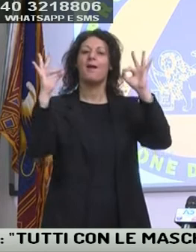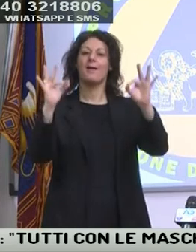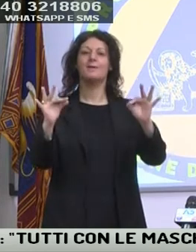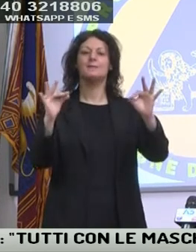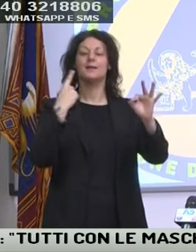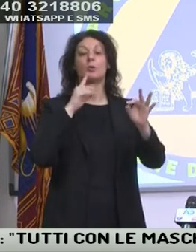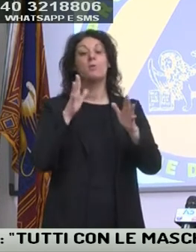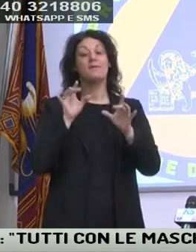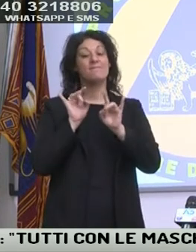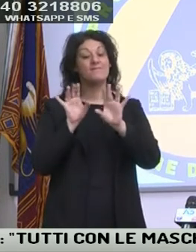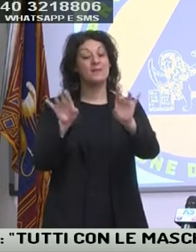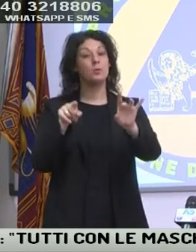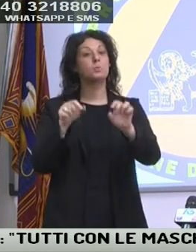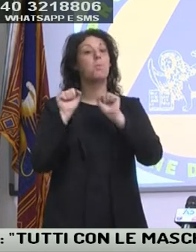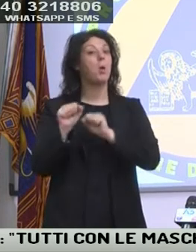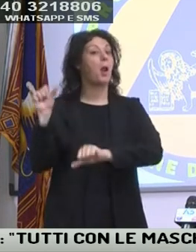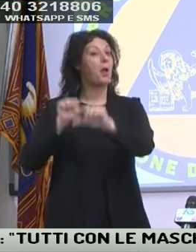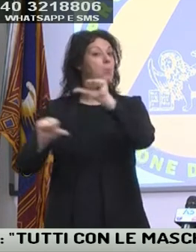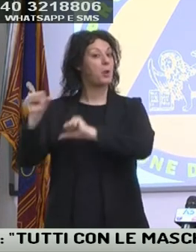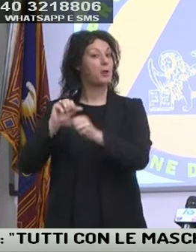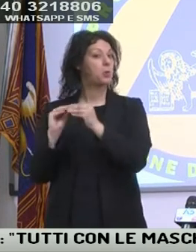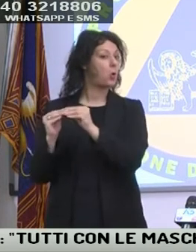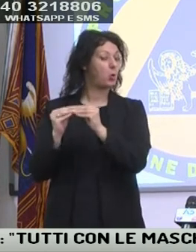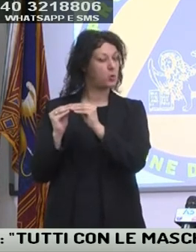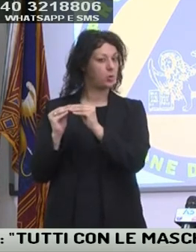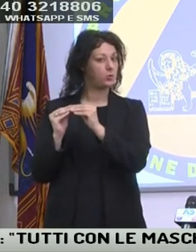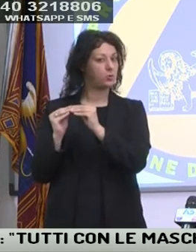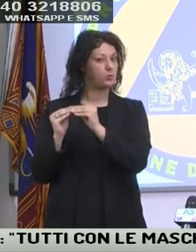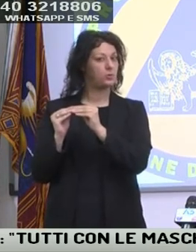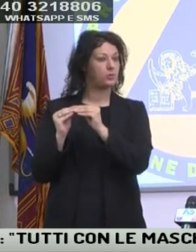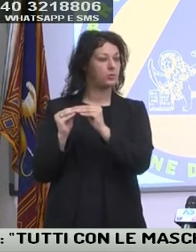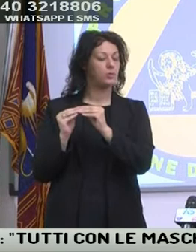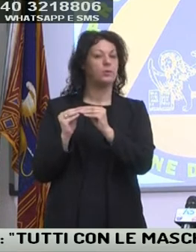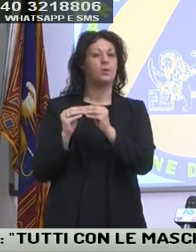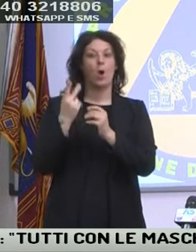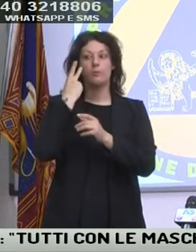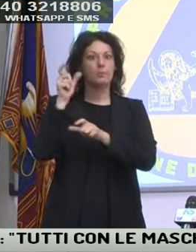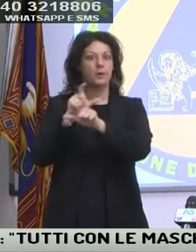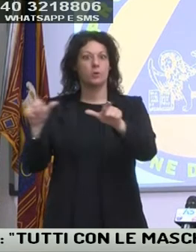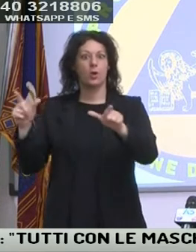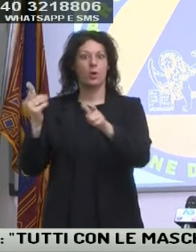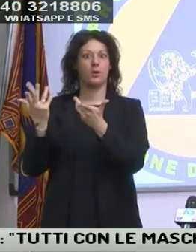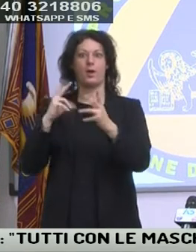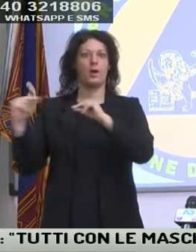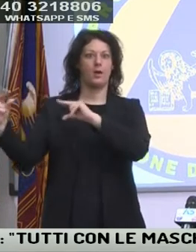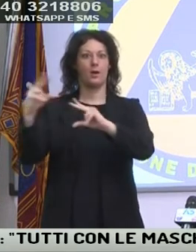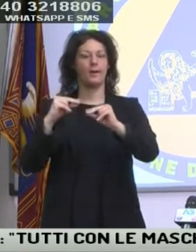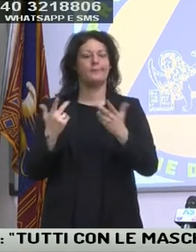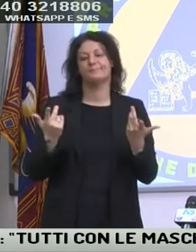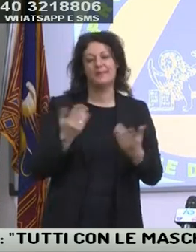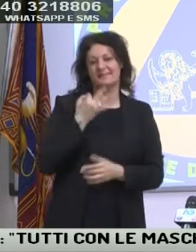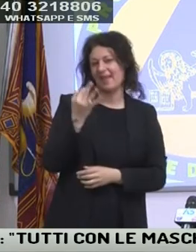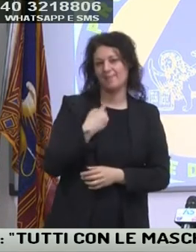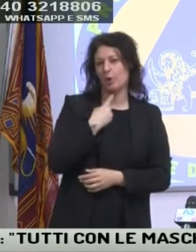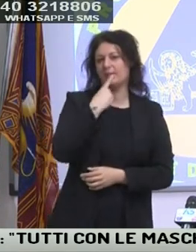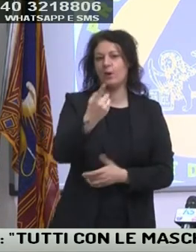in laboratorio, volevo che, visto che ha generato molte sempre, reazioni. Quando dico qualcosa, sempre genera. Vuol dire che qualcuno